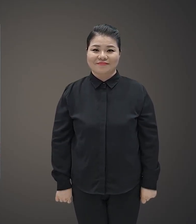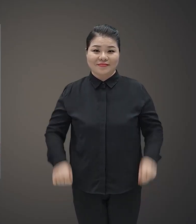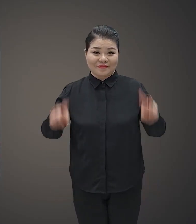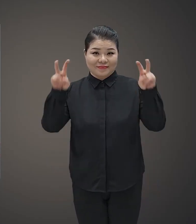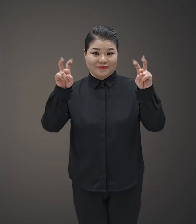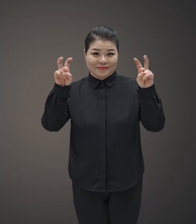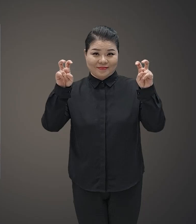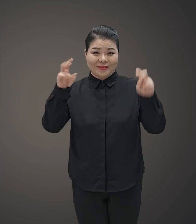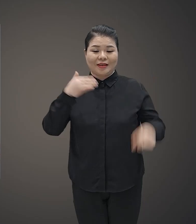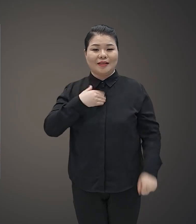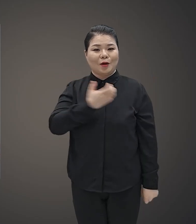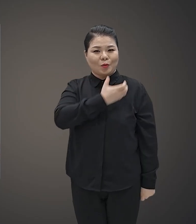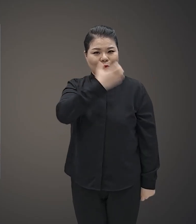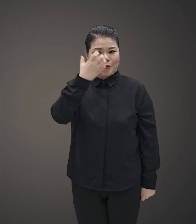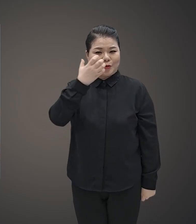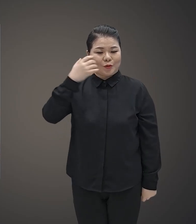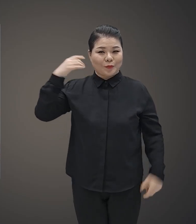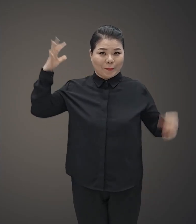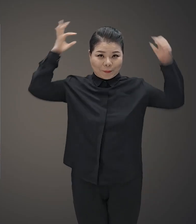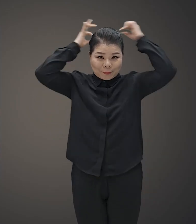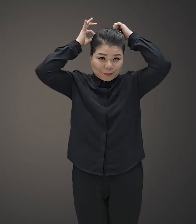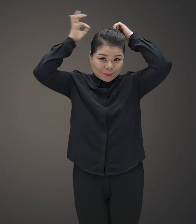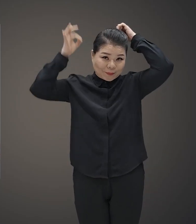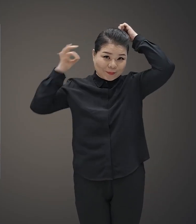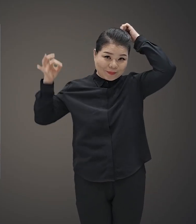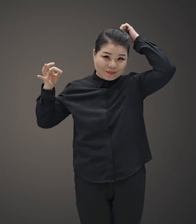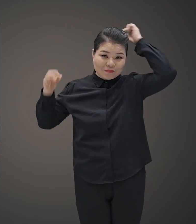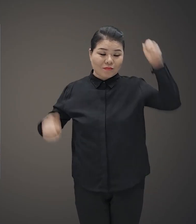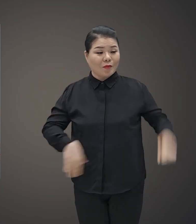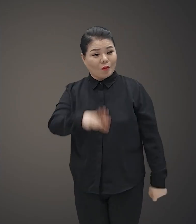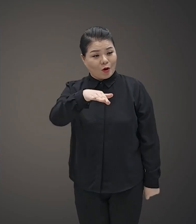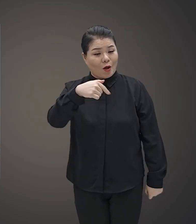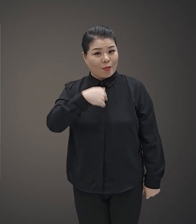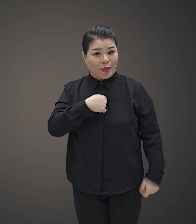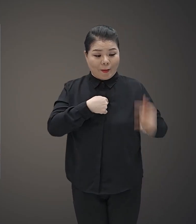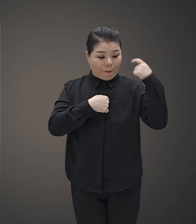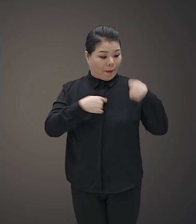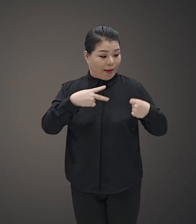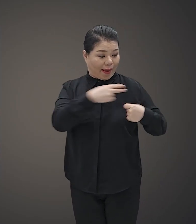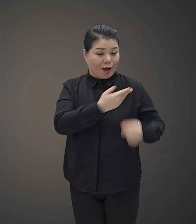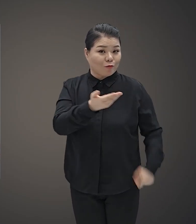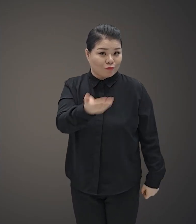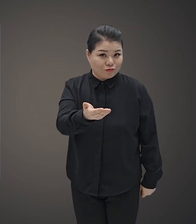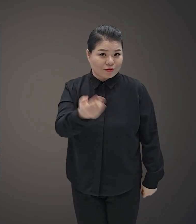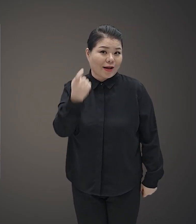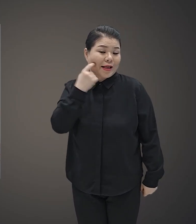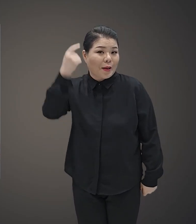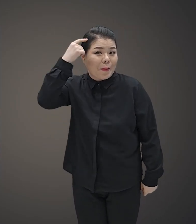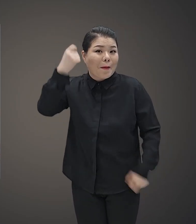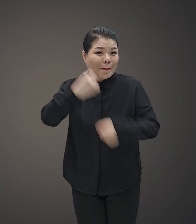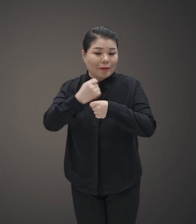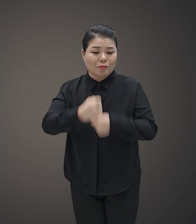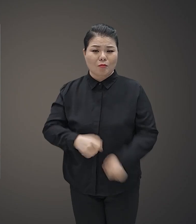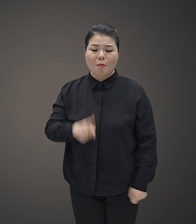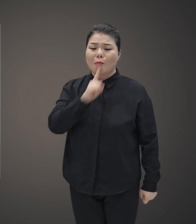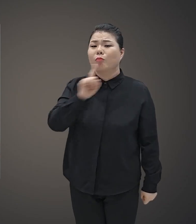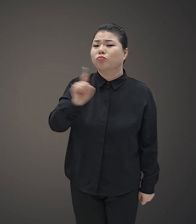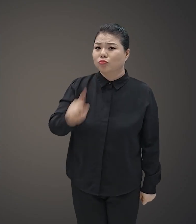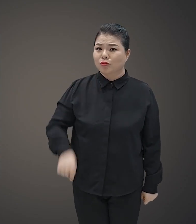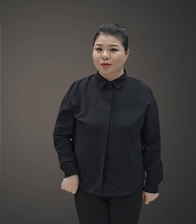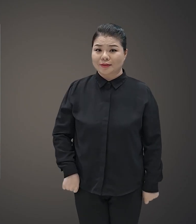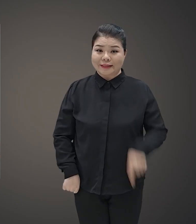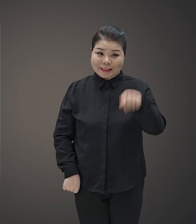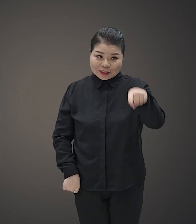내 꿈은 말총머리. 길다해. 말총머리 잘라줄 테니 네 가발 만들어. 무슨 소리야?